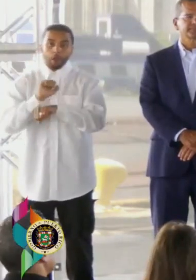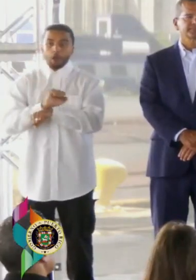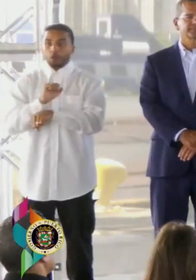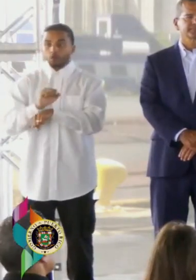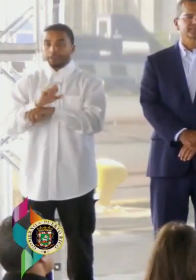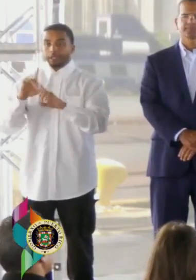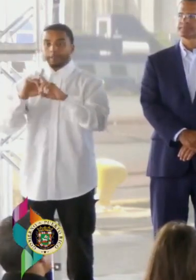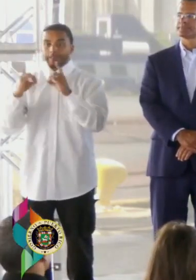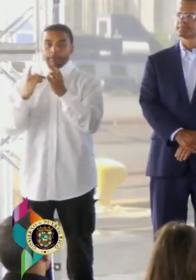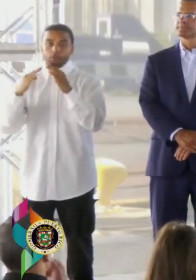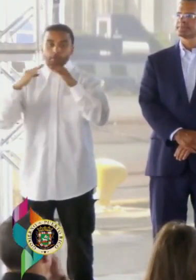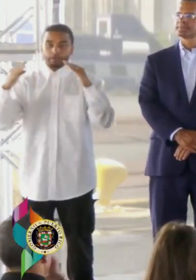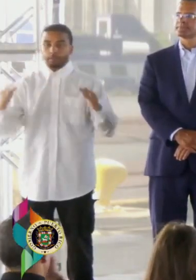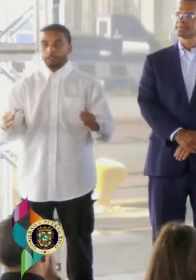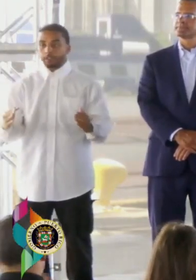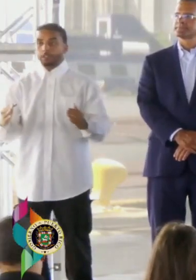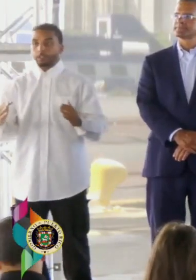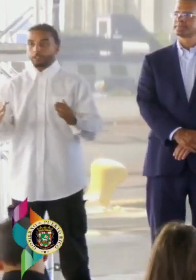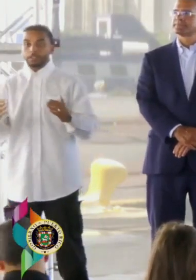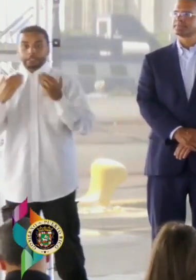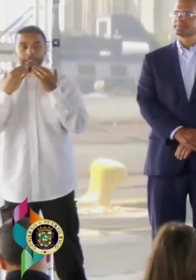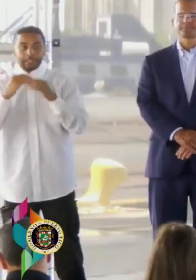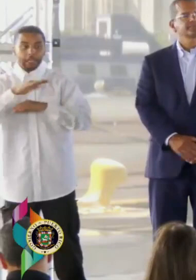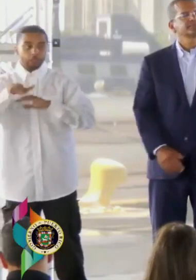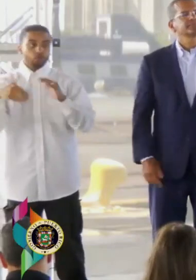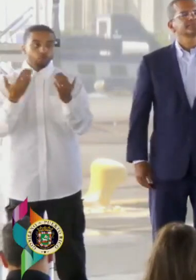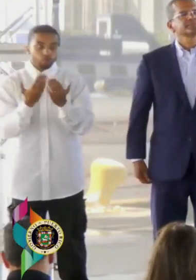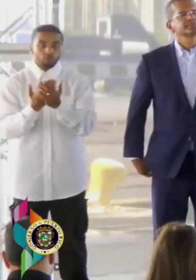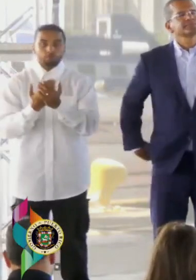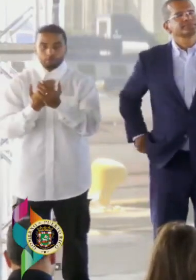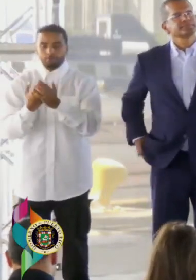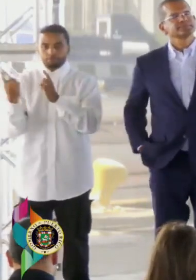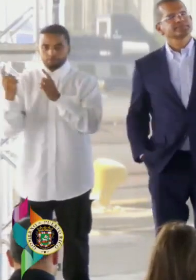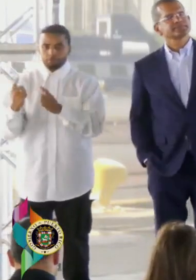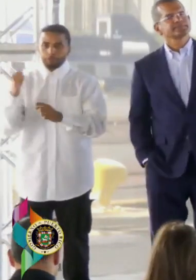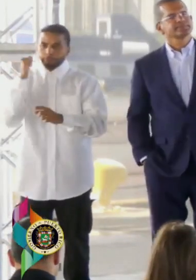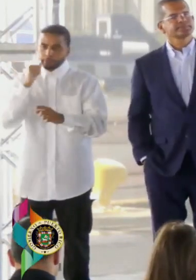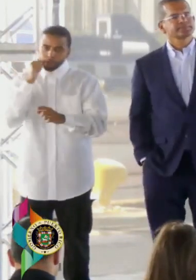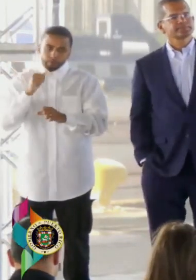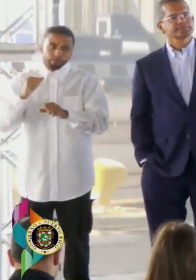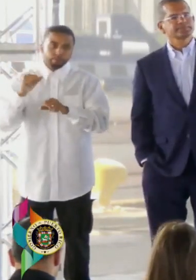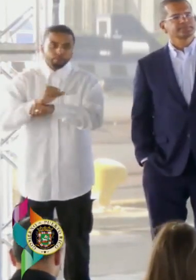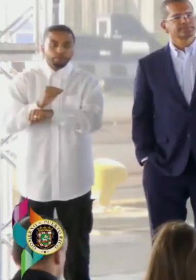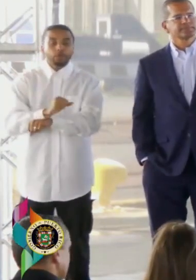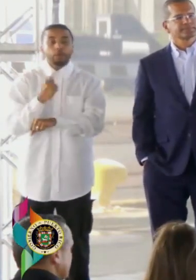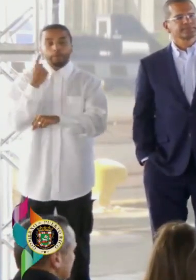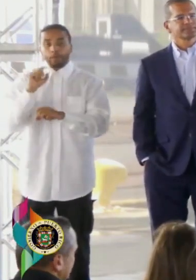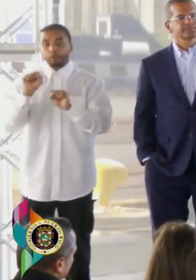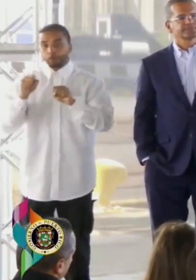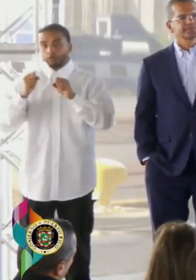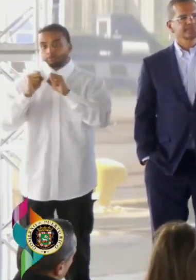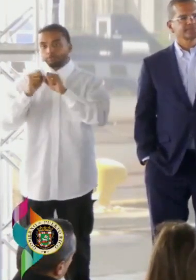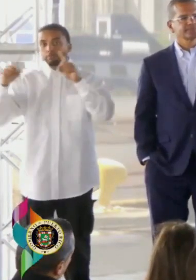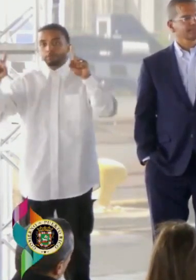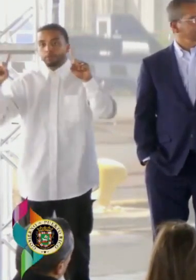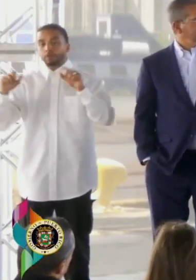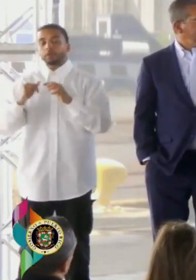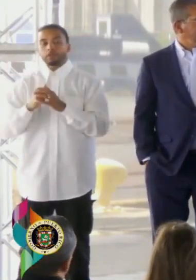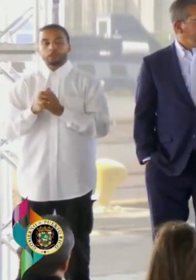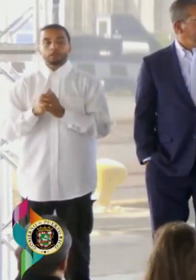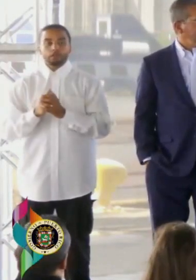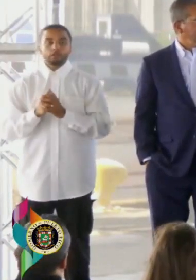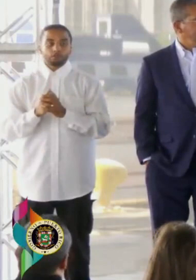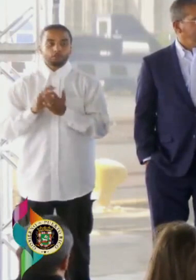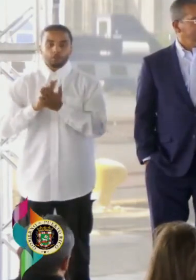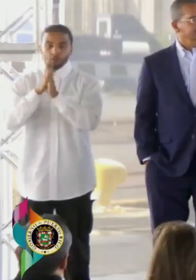departamento de la vivienda gracias a todos por dar el día a día eh lo máximo de sí Para poder lograr esta transformación que estamos haciendo a